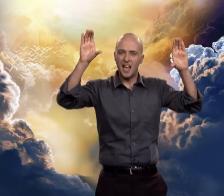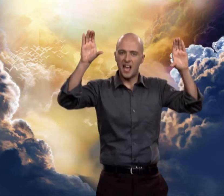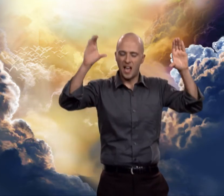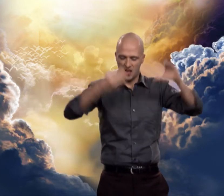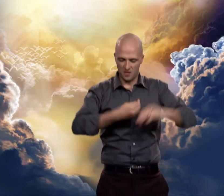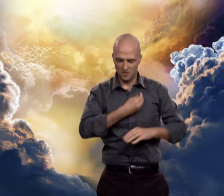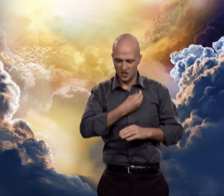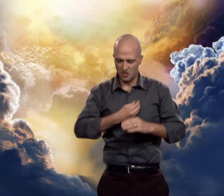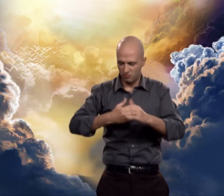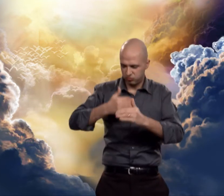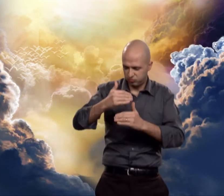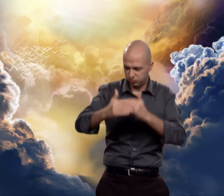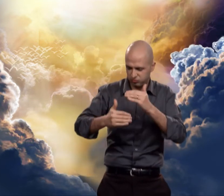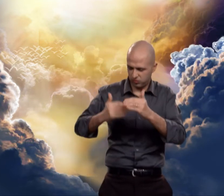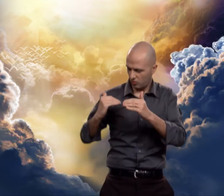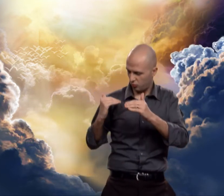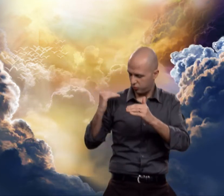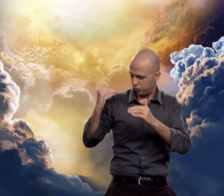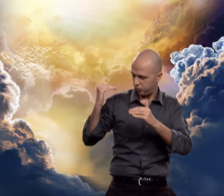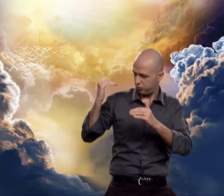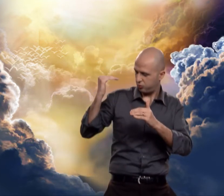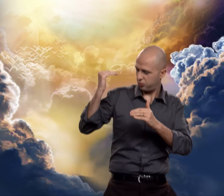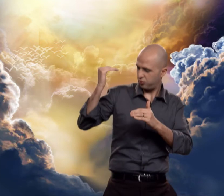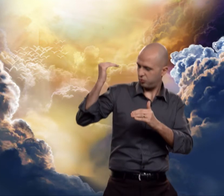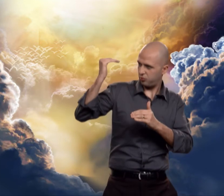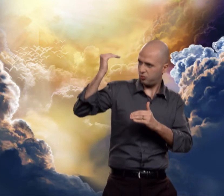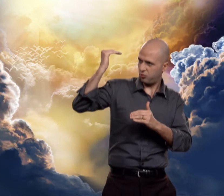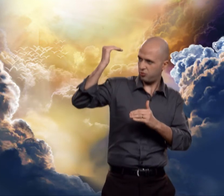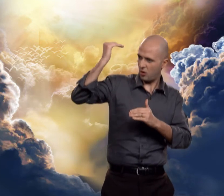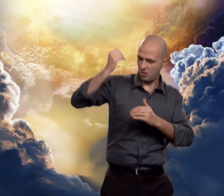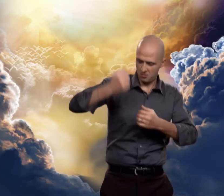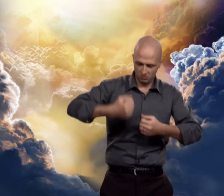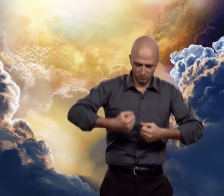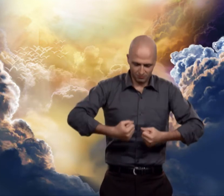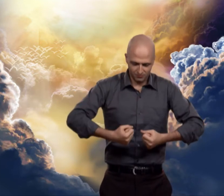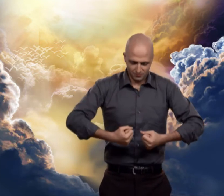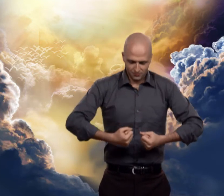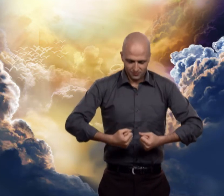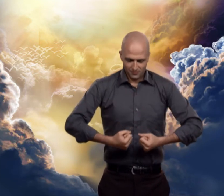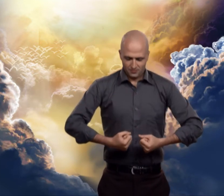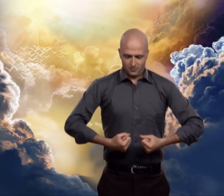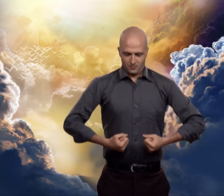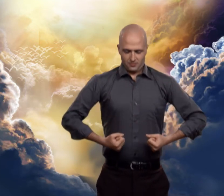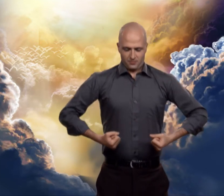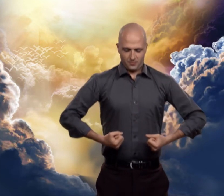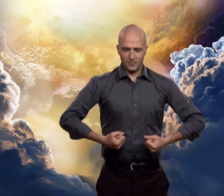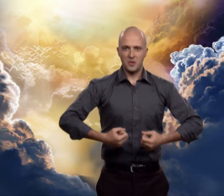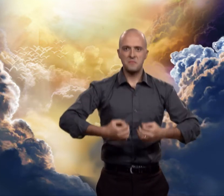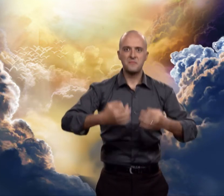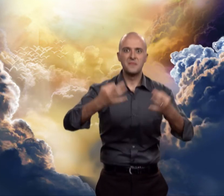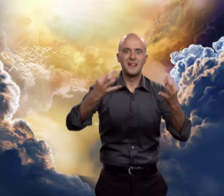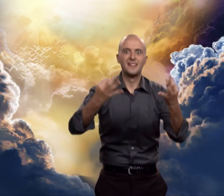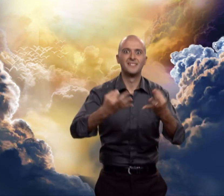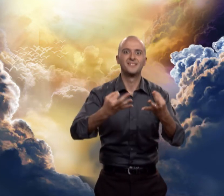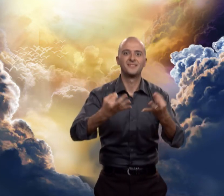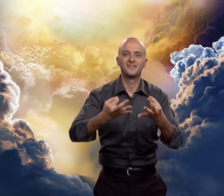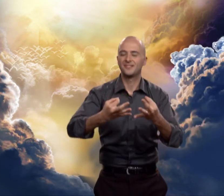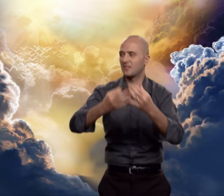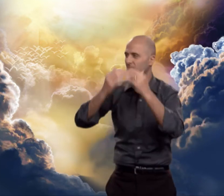Na multidão incontável dos resgatados, os olhares de todos fixam-se em Jesus. Todos os olhos contemplam a sua